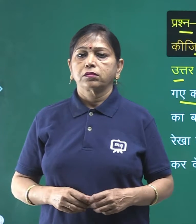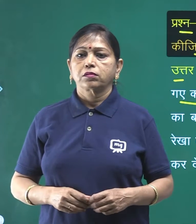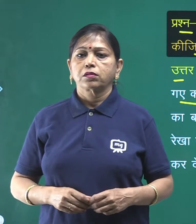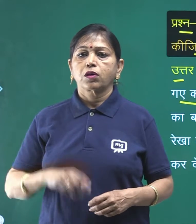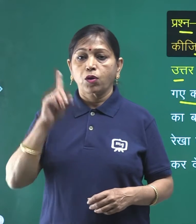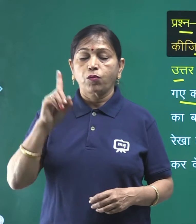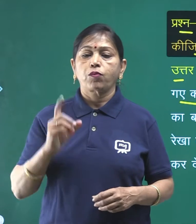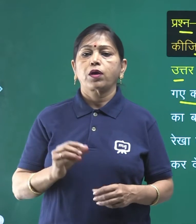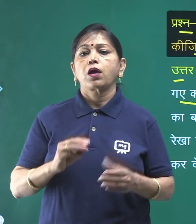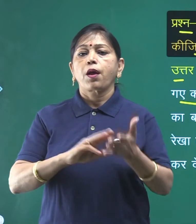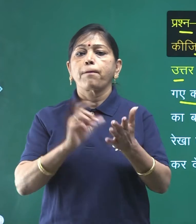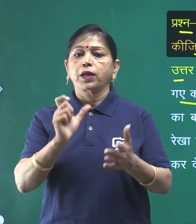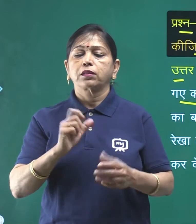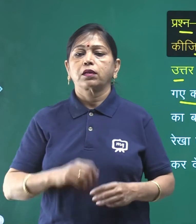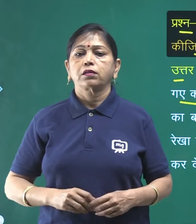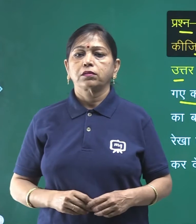वह मात्रा है